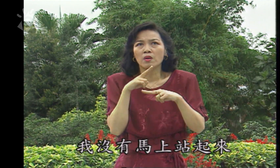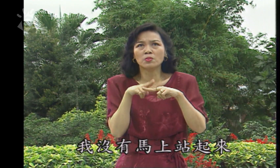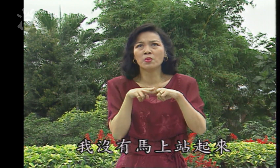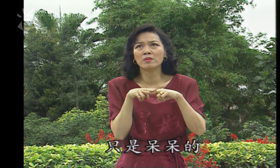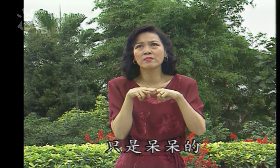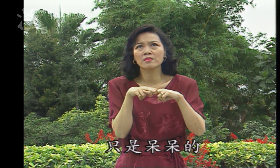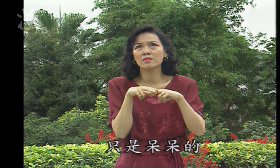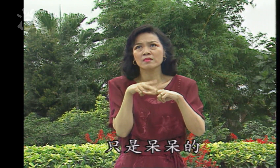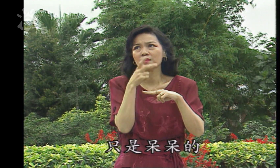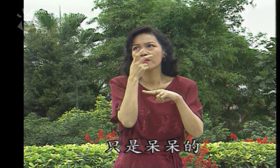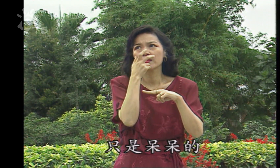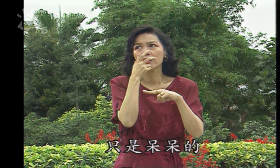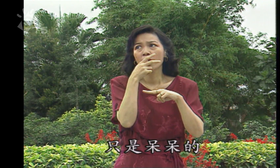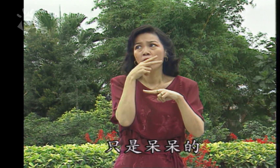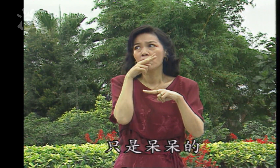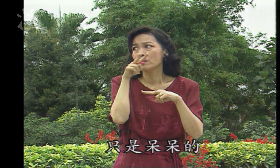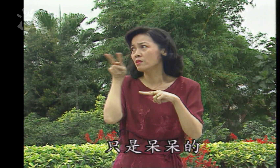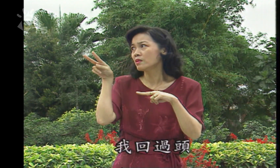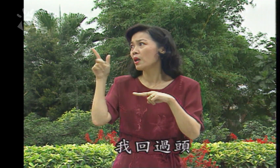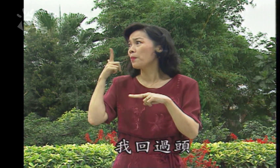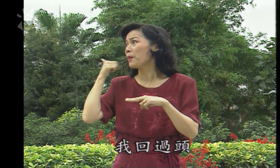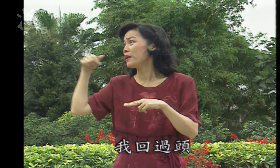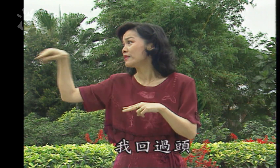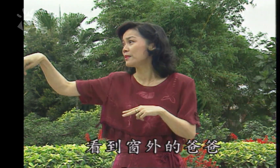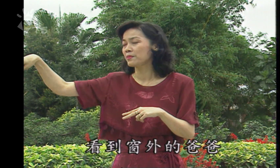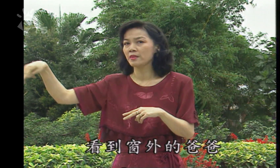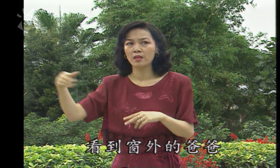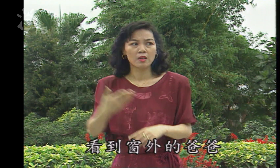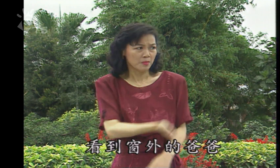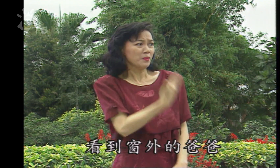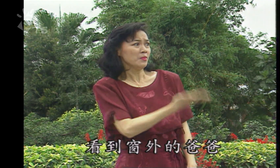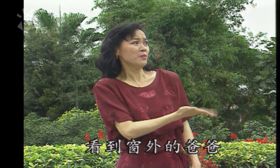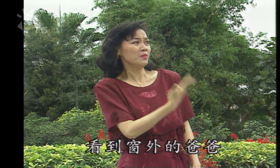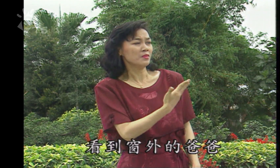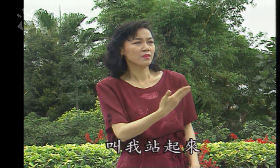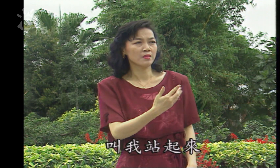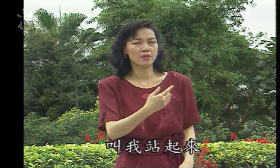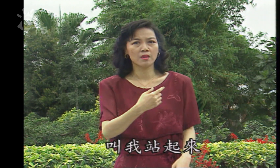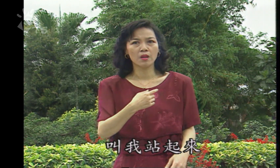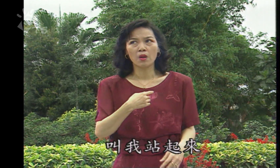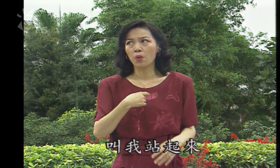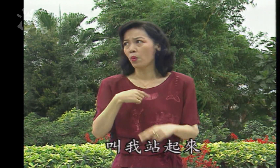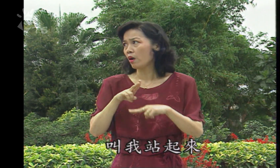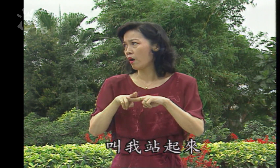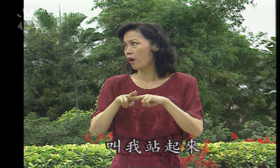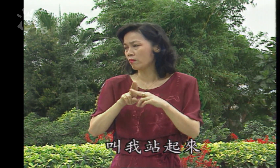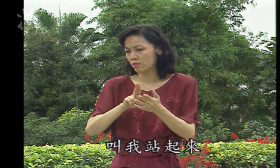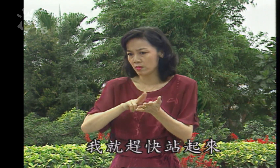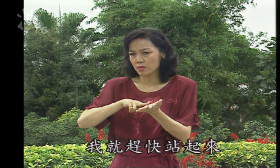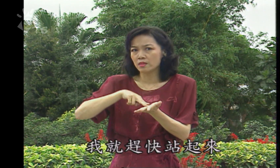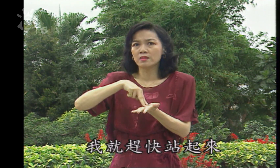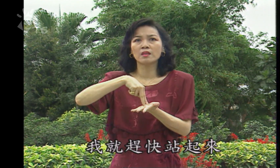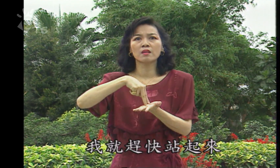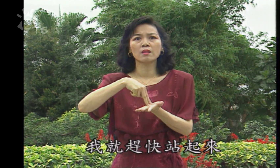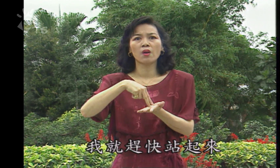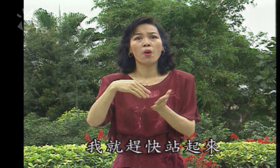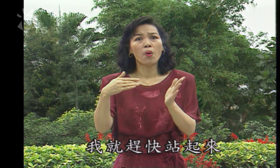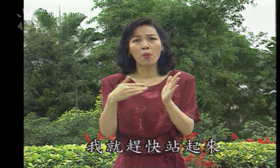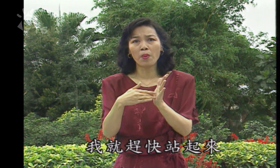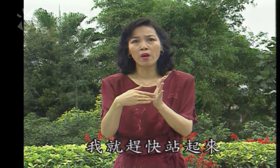是呆呆的。我回过头看到窗外的爸爸叫我站起来啊，我就赶快站起来，然后